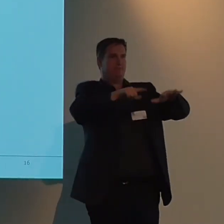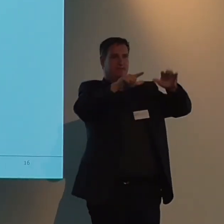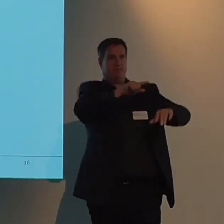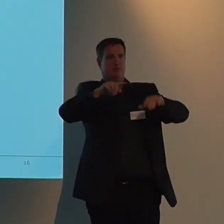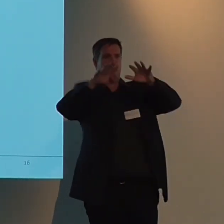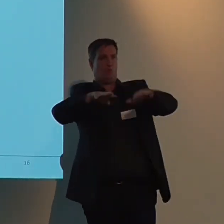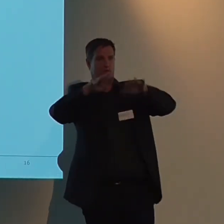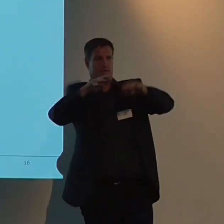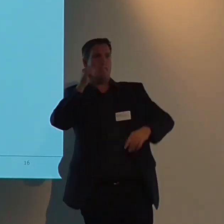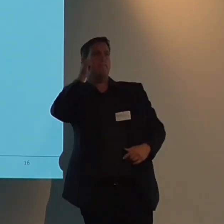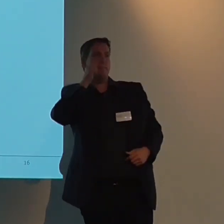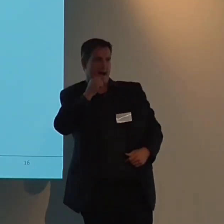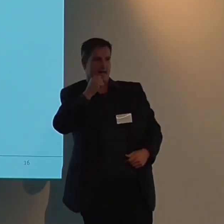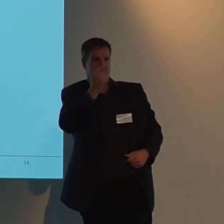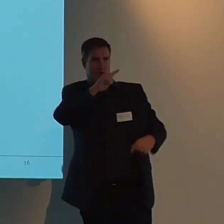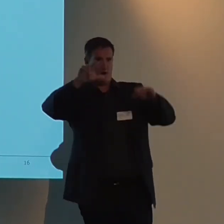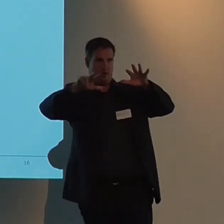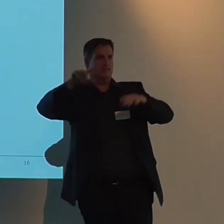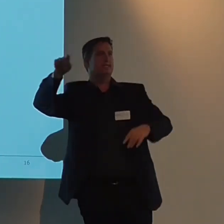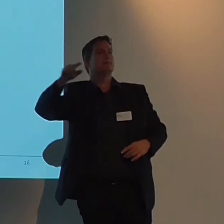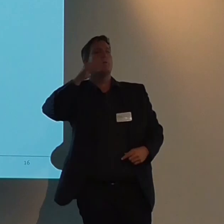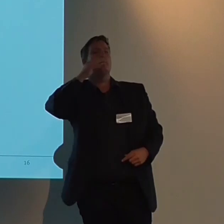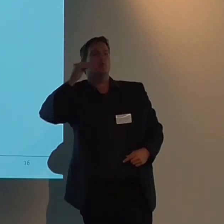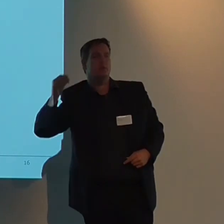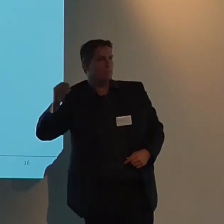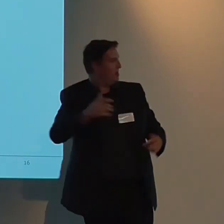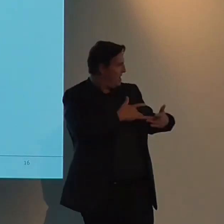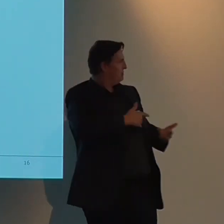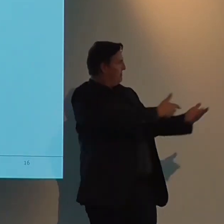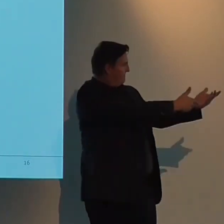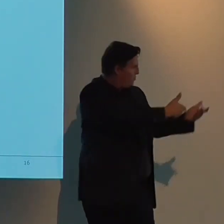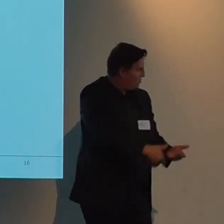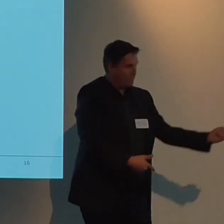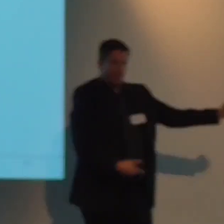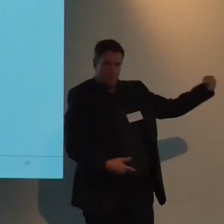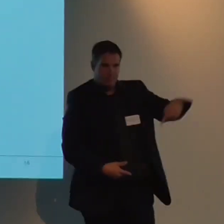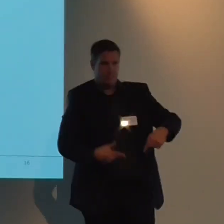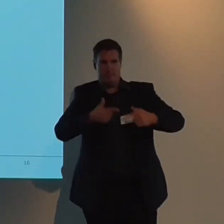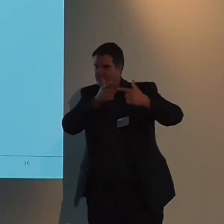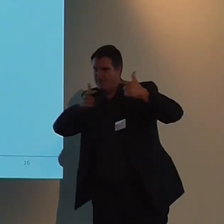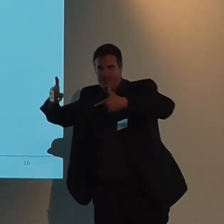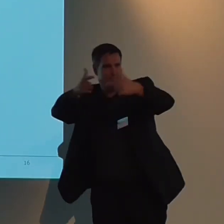ausreichenden Organisation, das ist für uns sicherlich auch nochmal ein Thema innerhalb der Podiumsdiskussion. Da